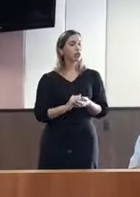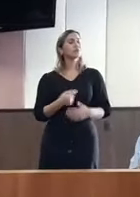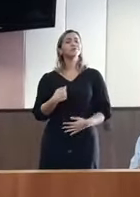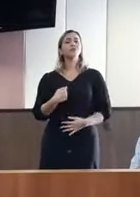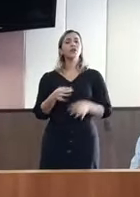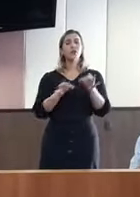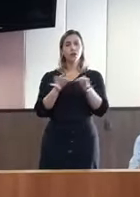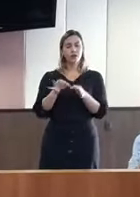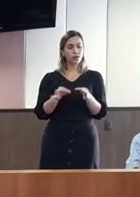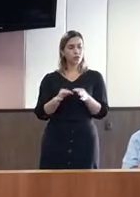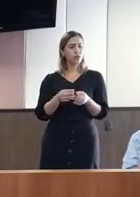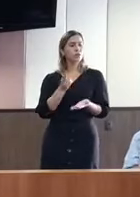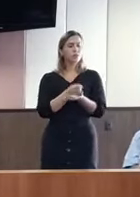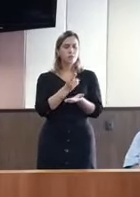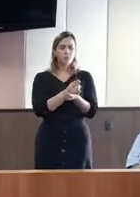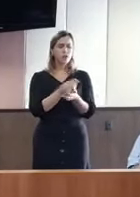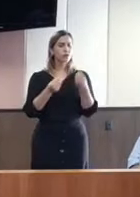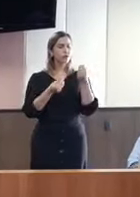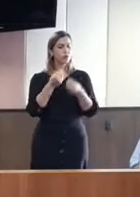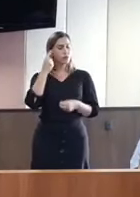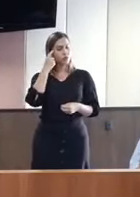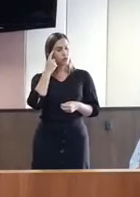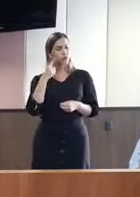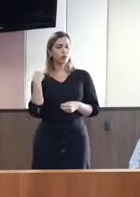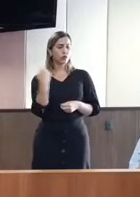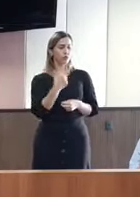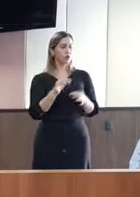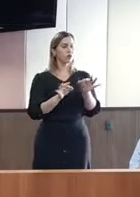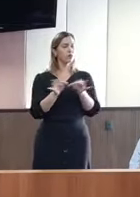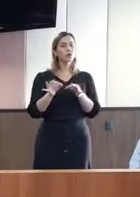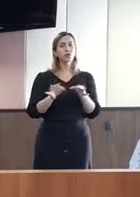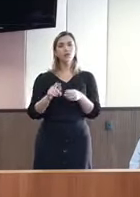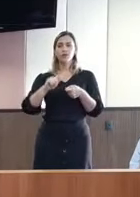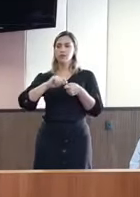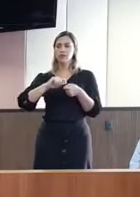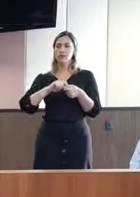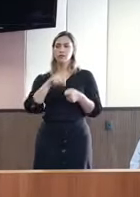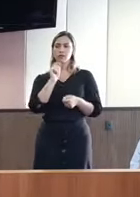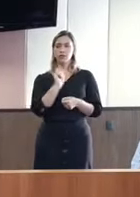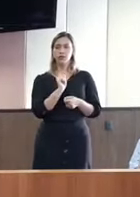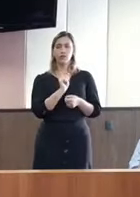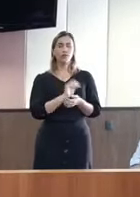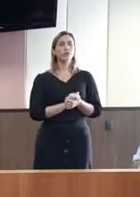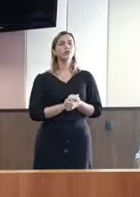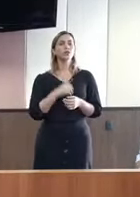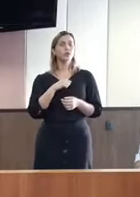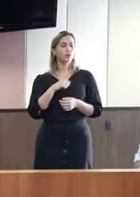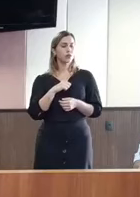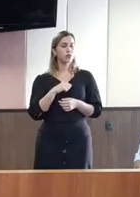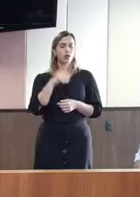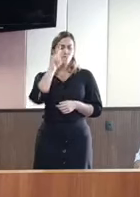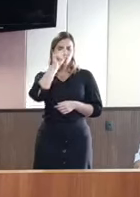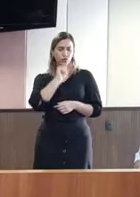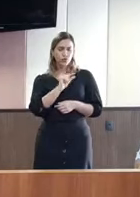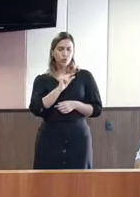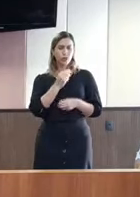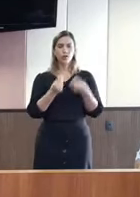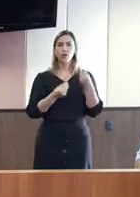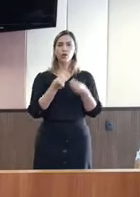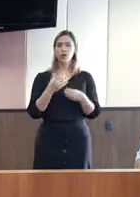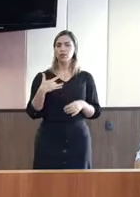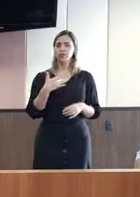colocado pelo governador e secretário, nós estamos trabalhando para que a gente possa ter um impacto o melhor possível no tratamento